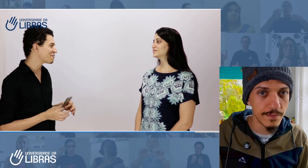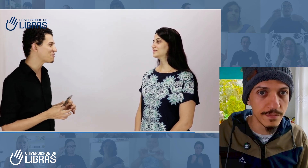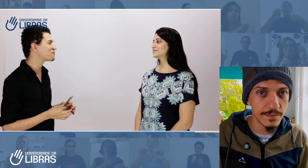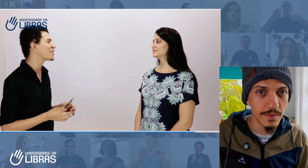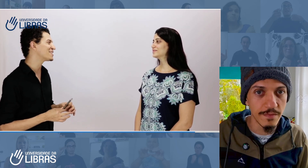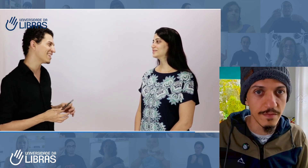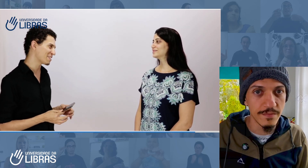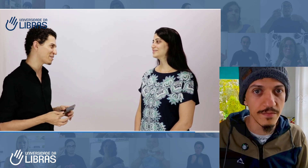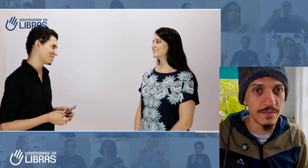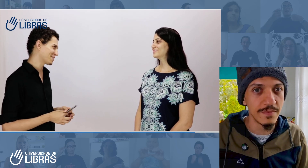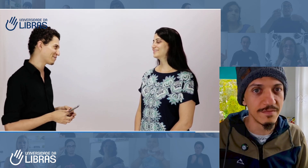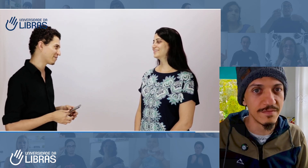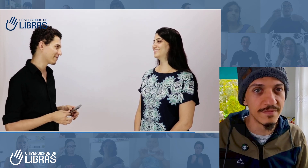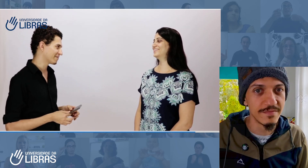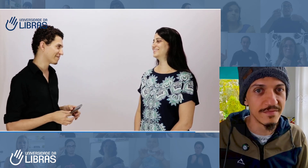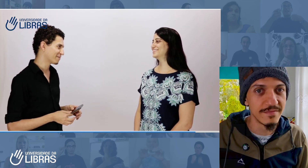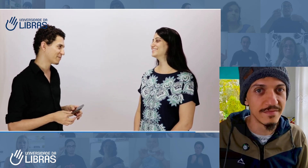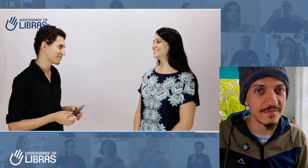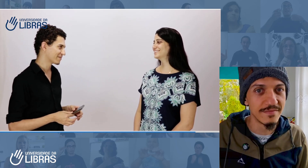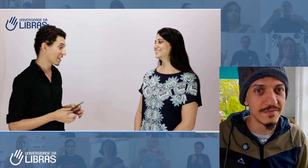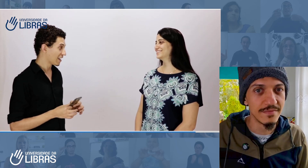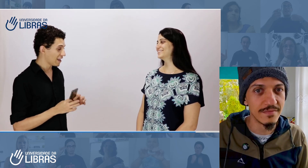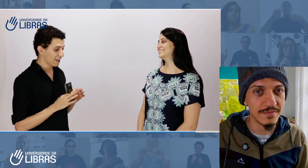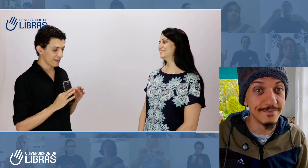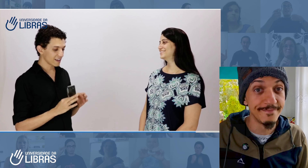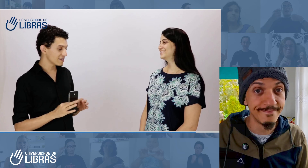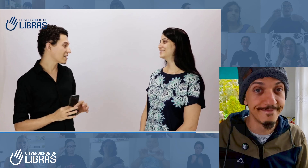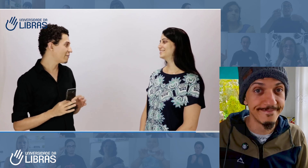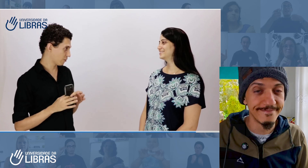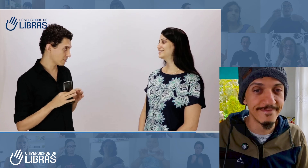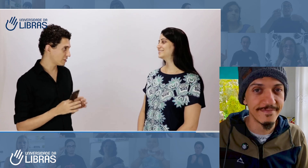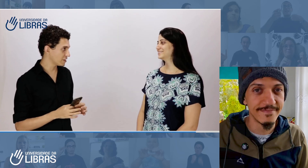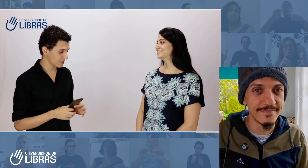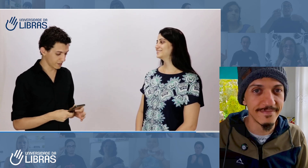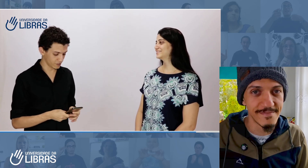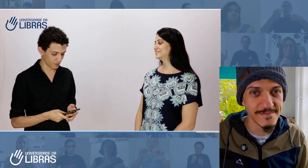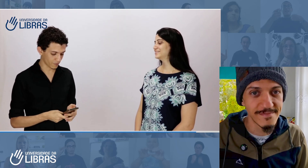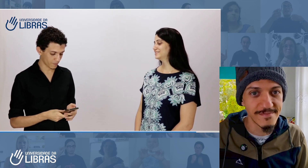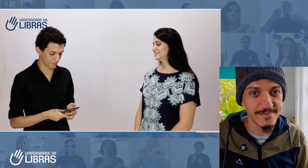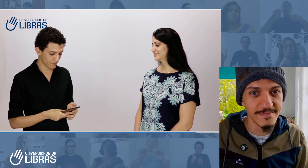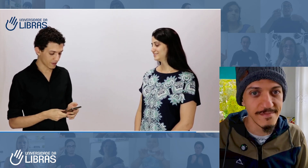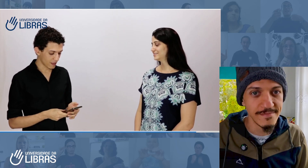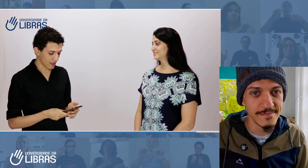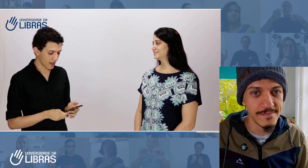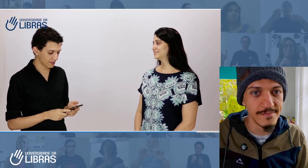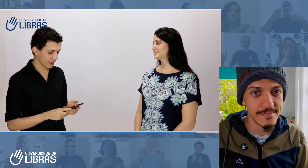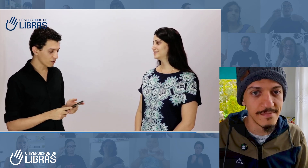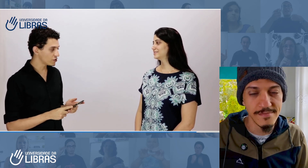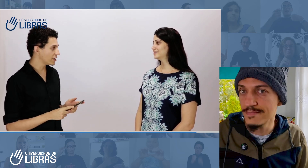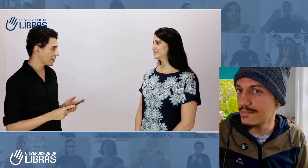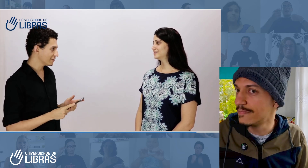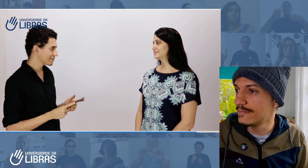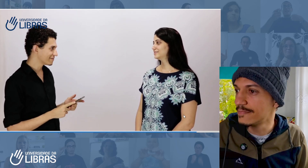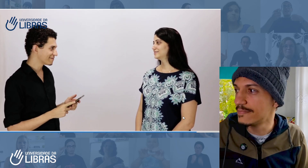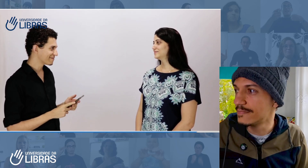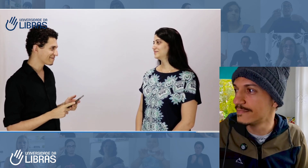de Desafio Fluente em Libras. E esse desafio consiste em seguinte,